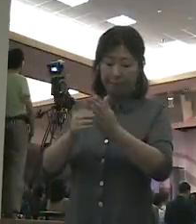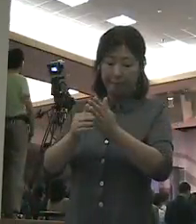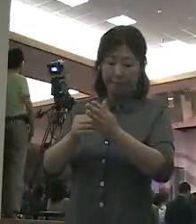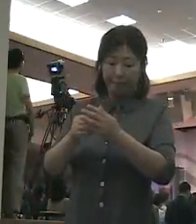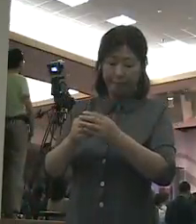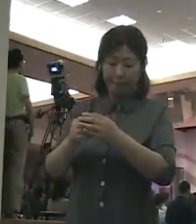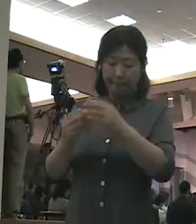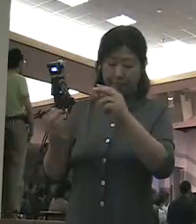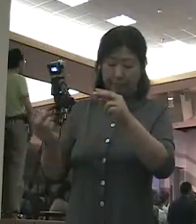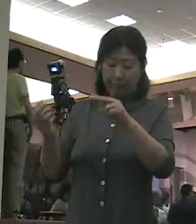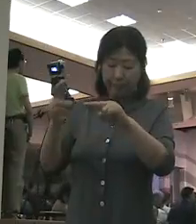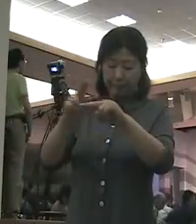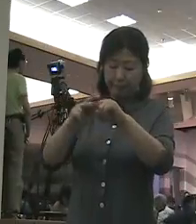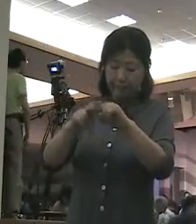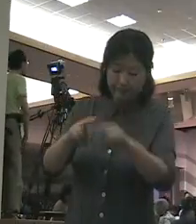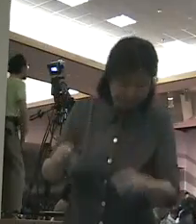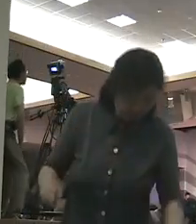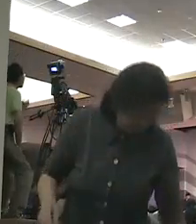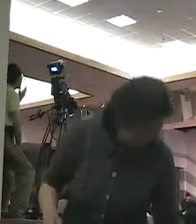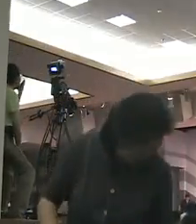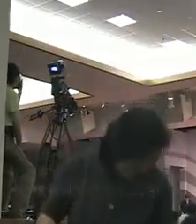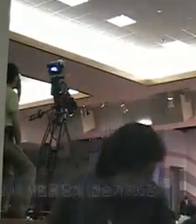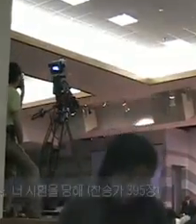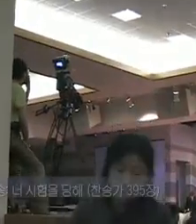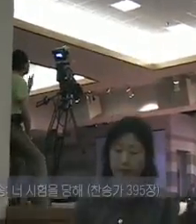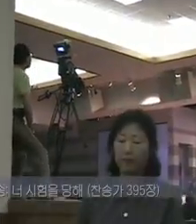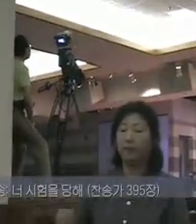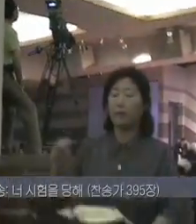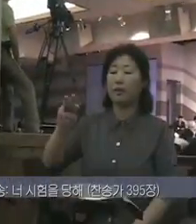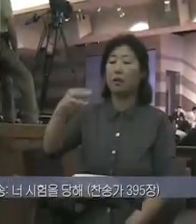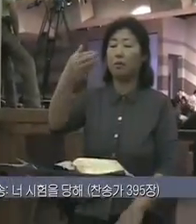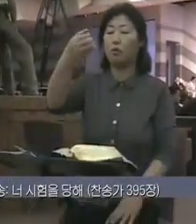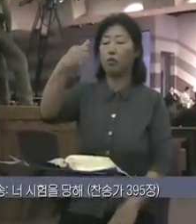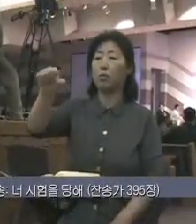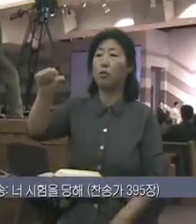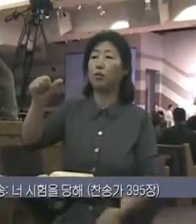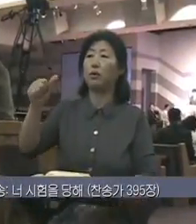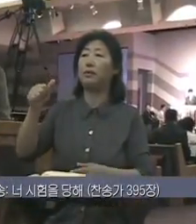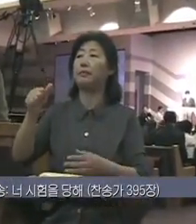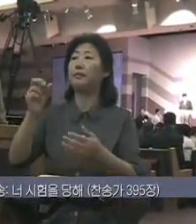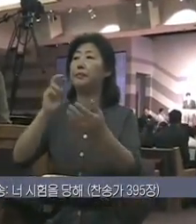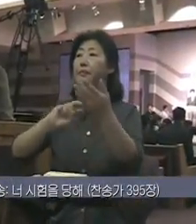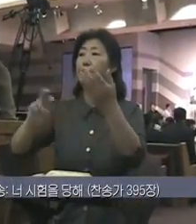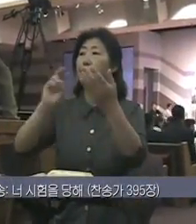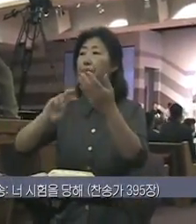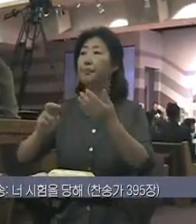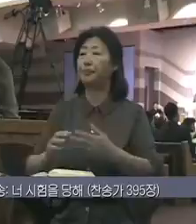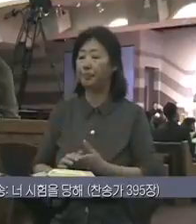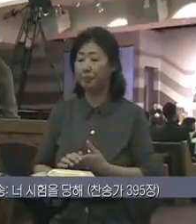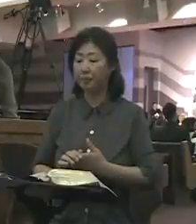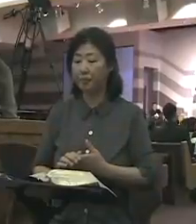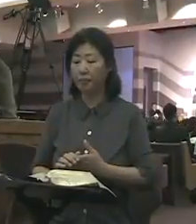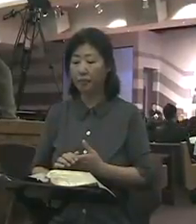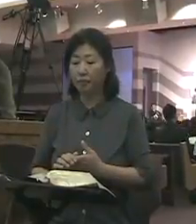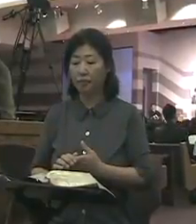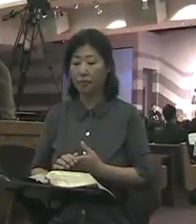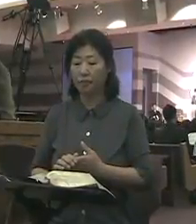다해. 함께 자리에 앉으시겠습니다. 찬송가 395장입니다. 너 시험을 당해. 함께 찬송